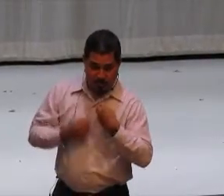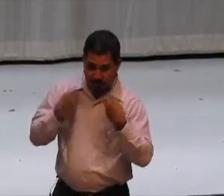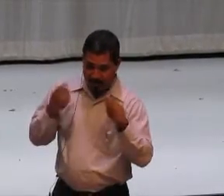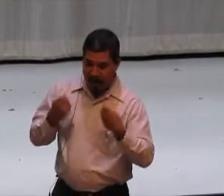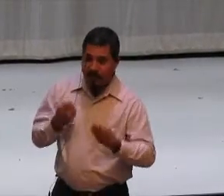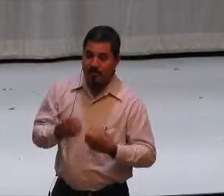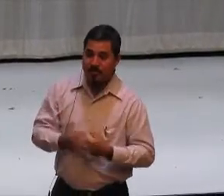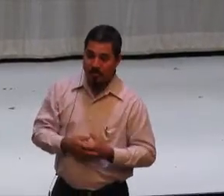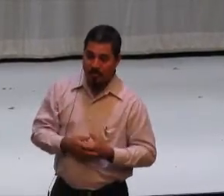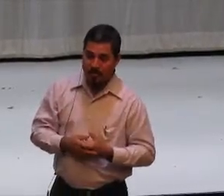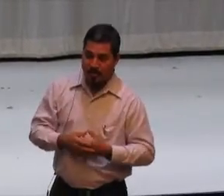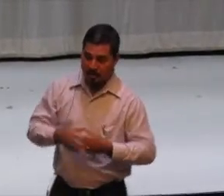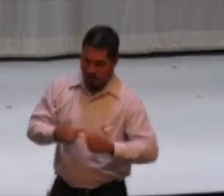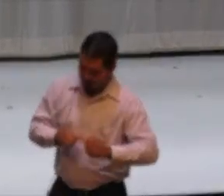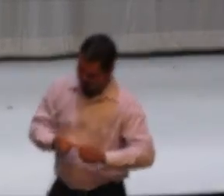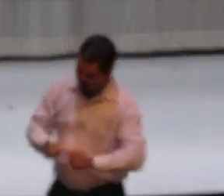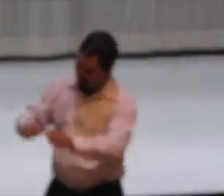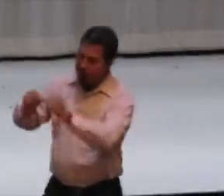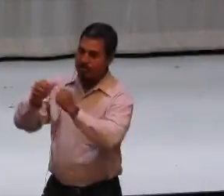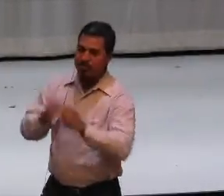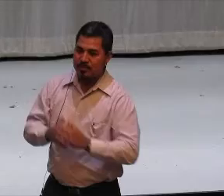nuestro pecado, continuemos.